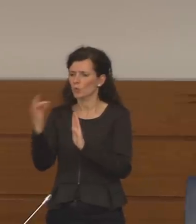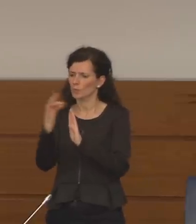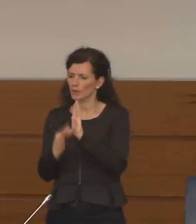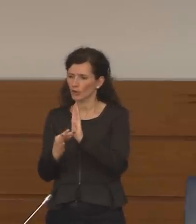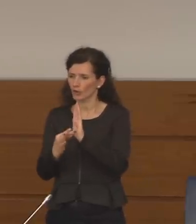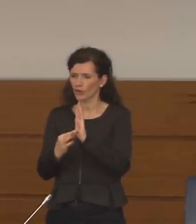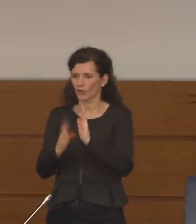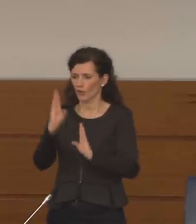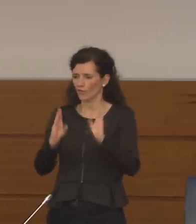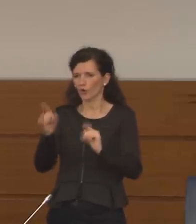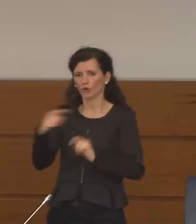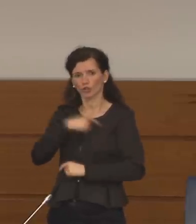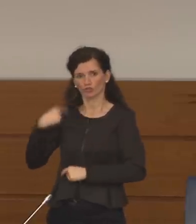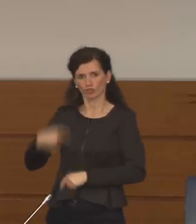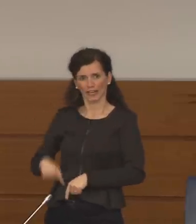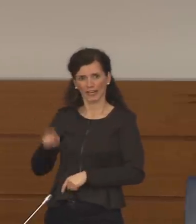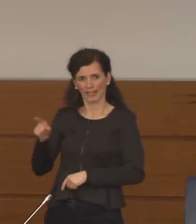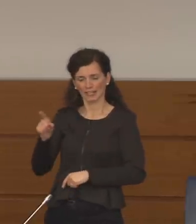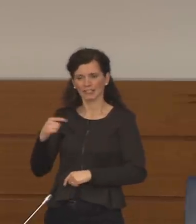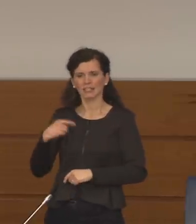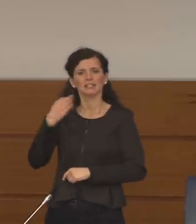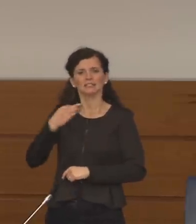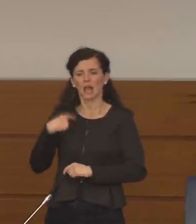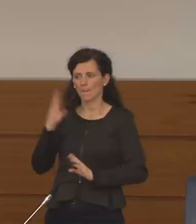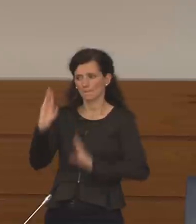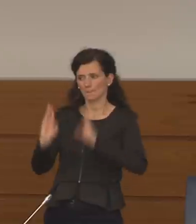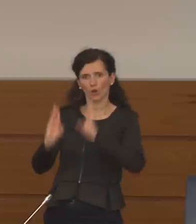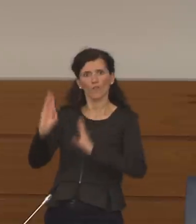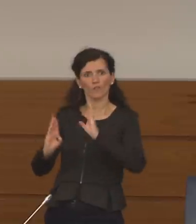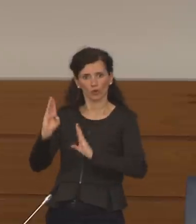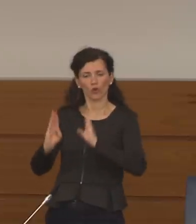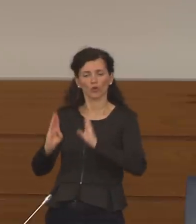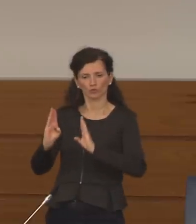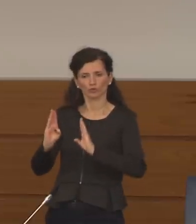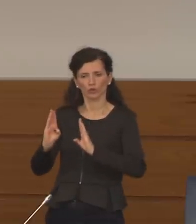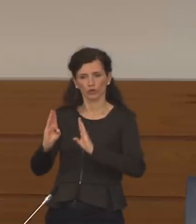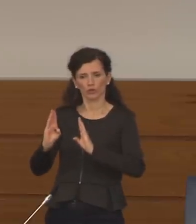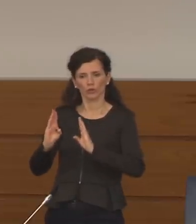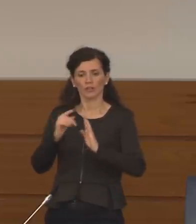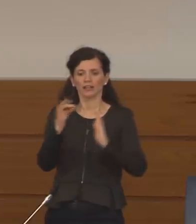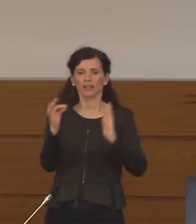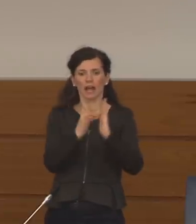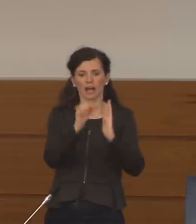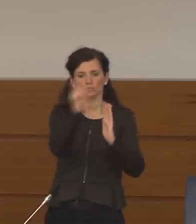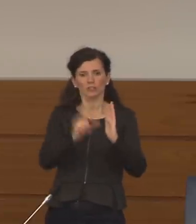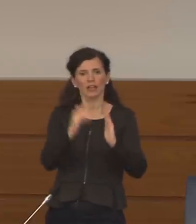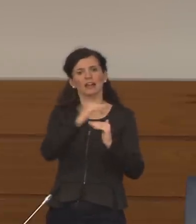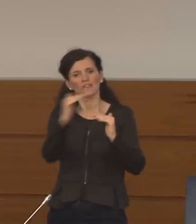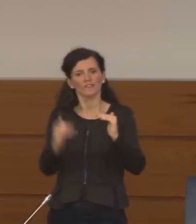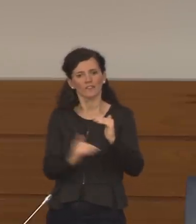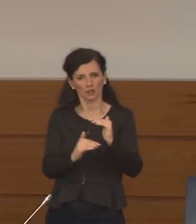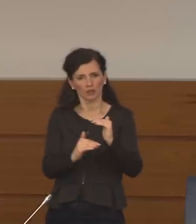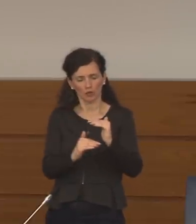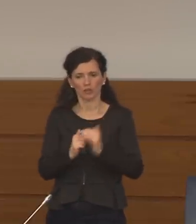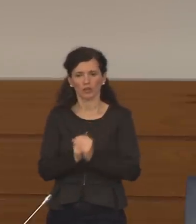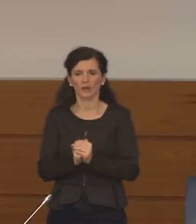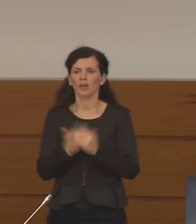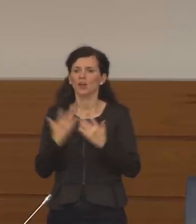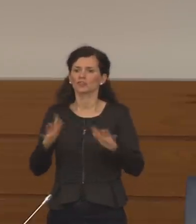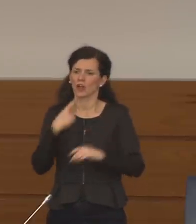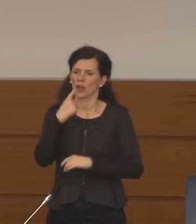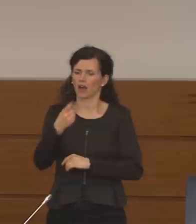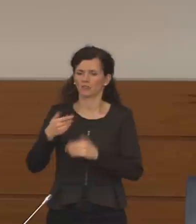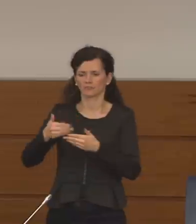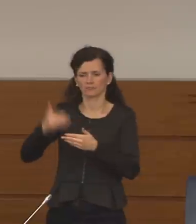cinesi con cui poterci comparare questo come abbiamo detto né nelle giornate precedenti è